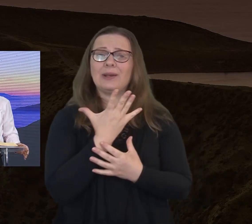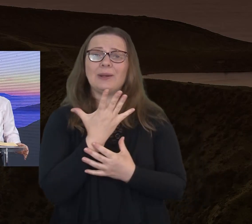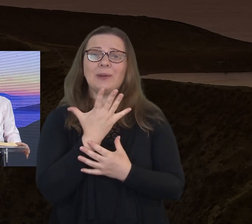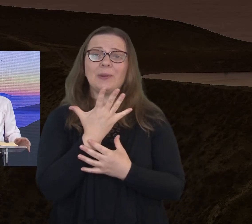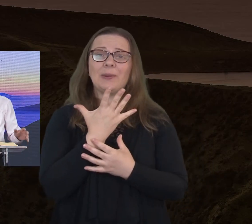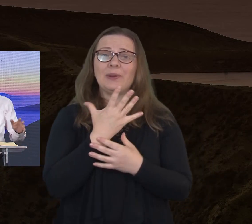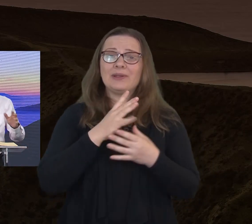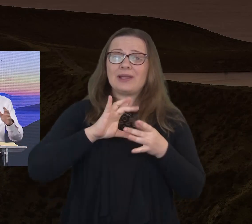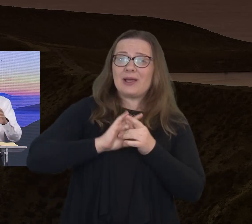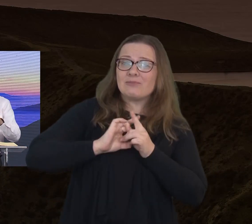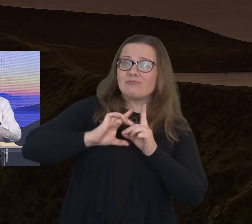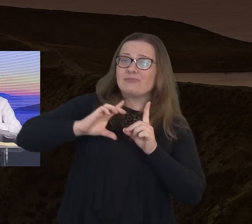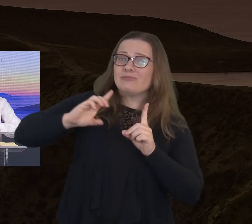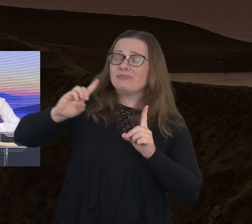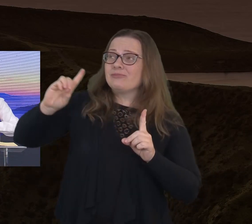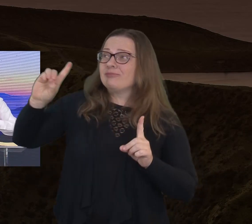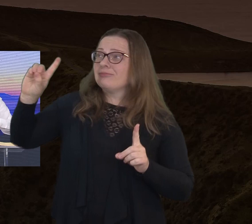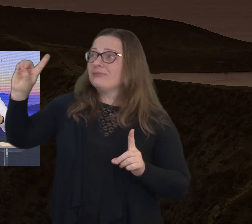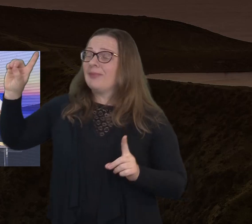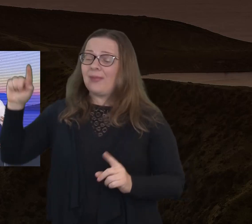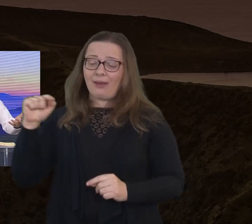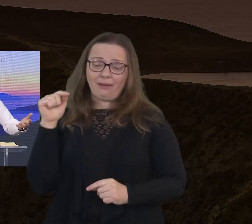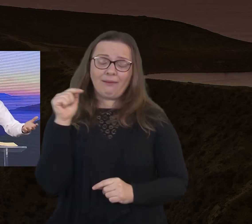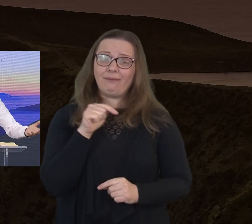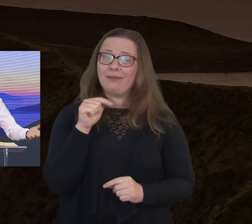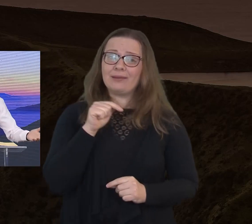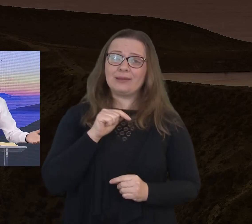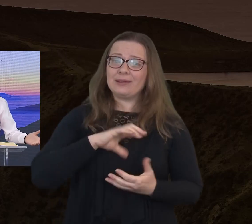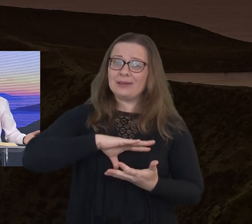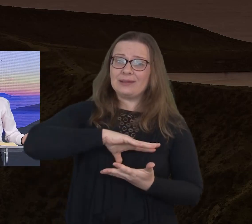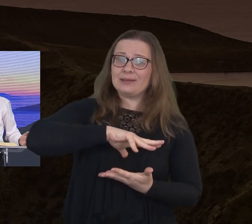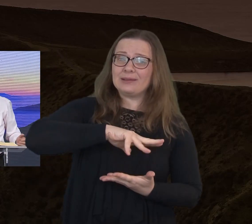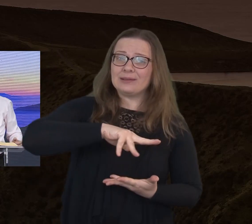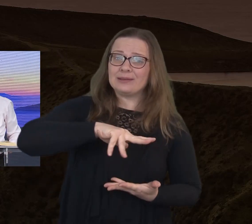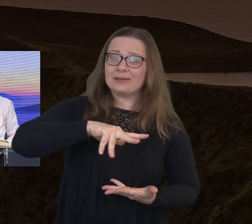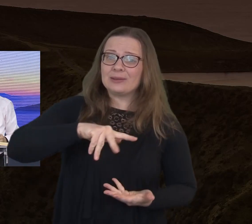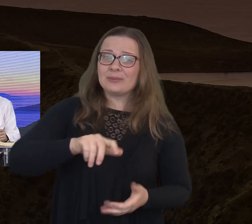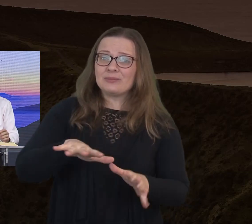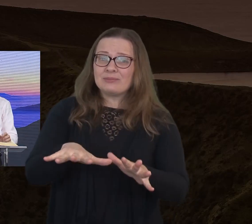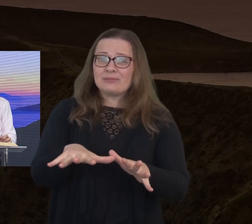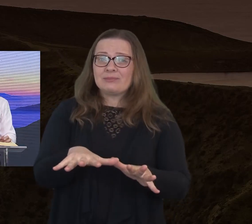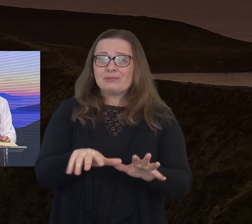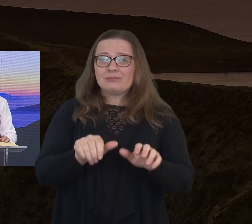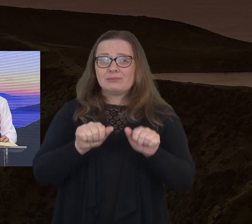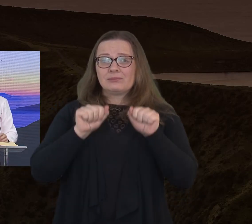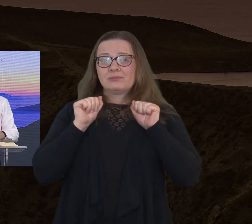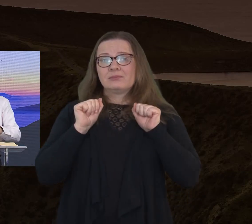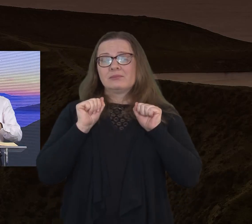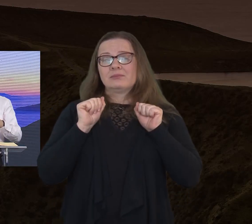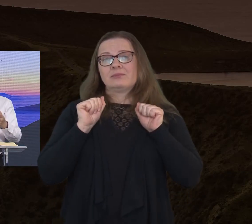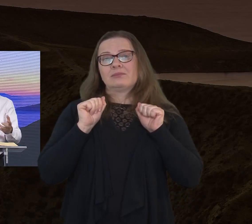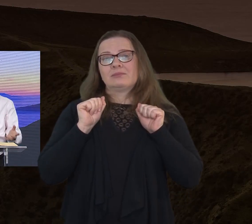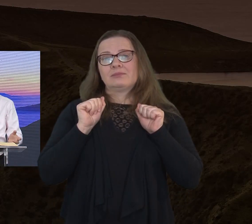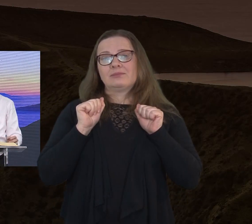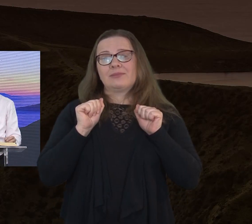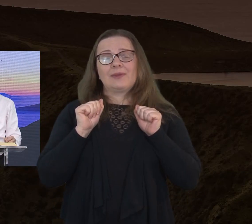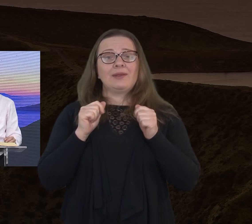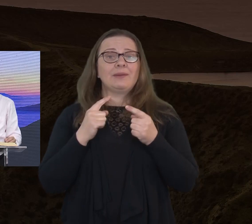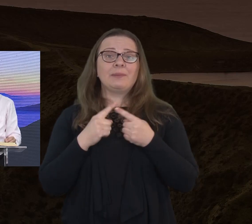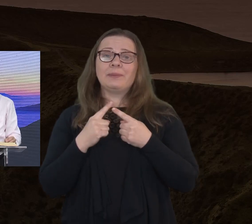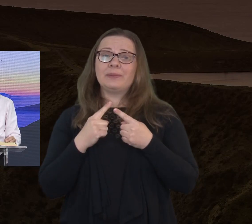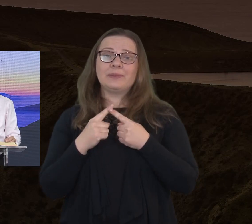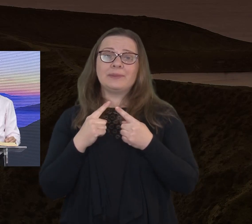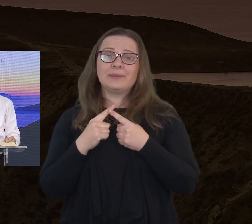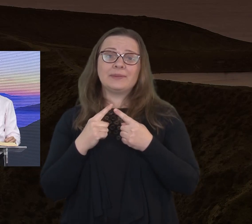terra. E a terra se tornou maldita por causa dessa transgressão, dessa queda do